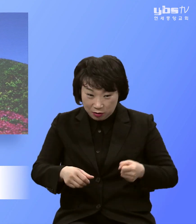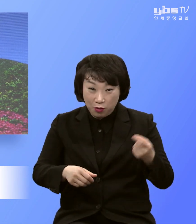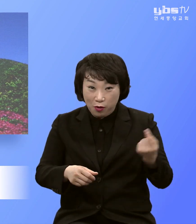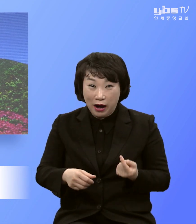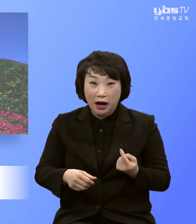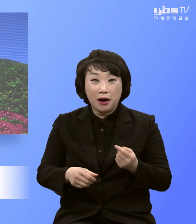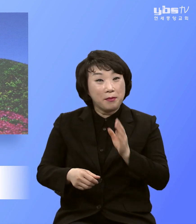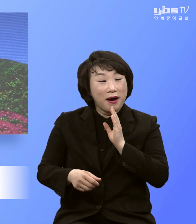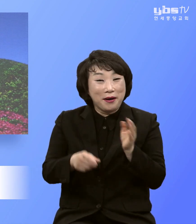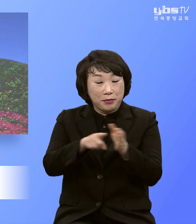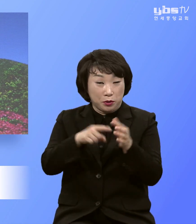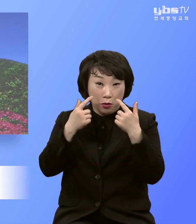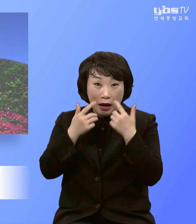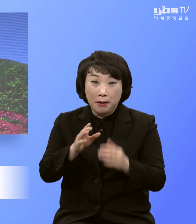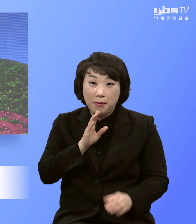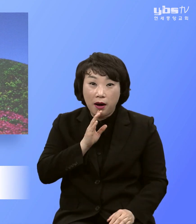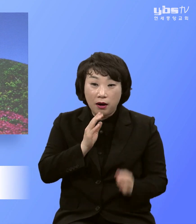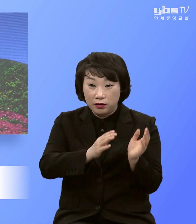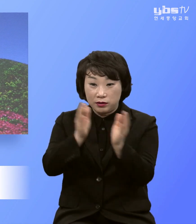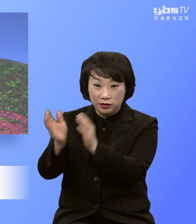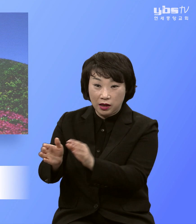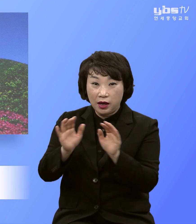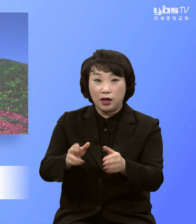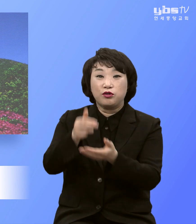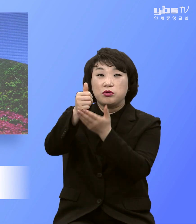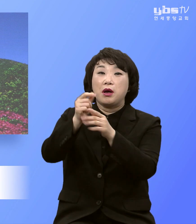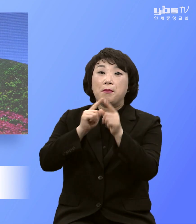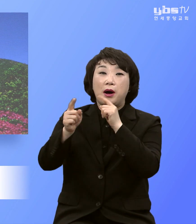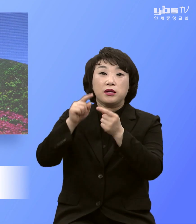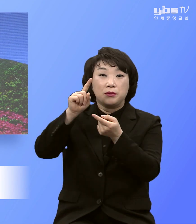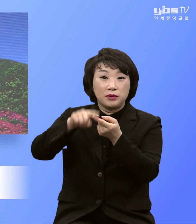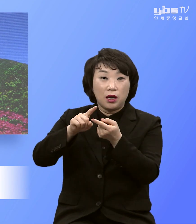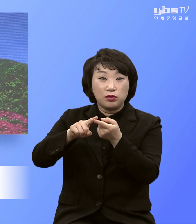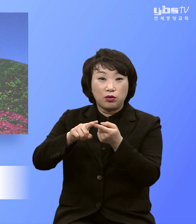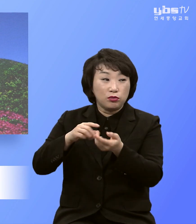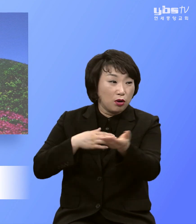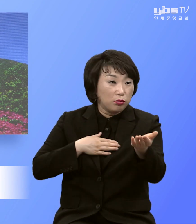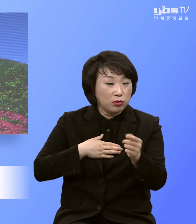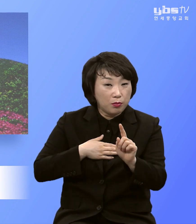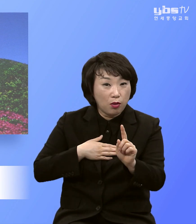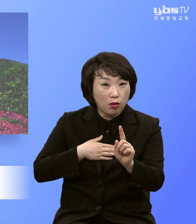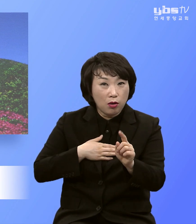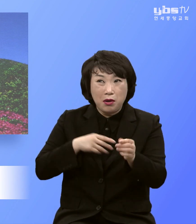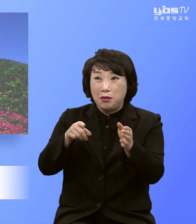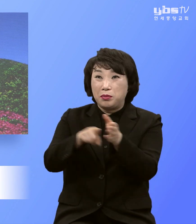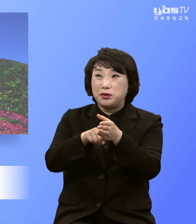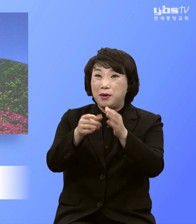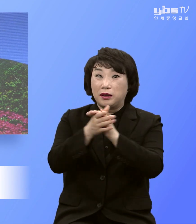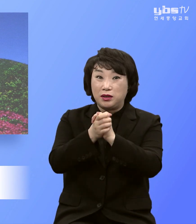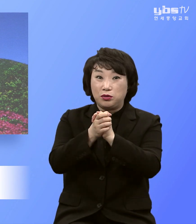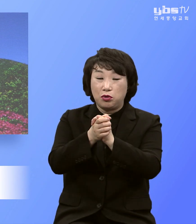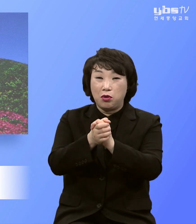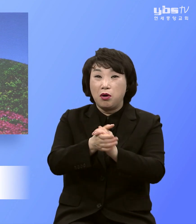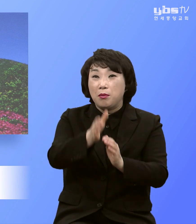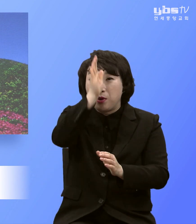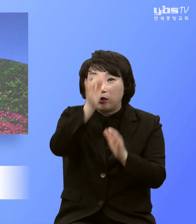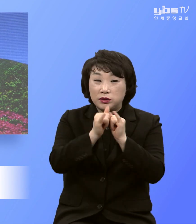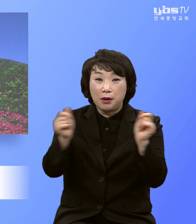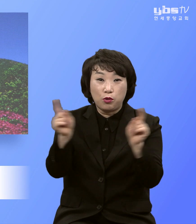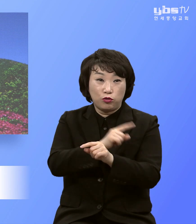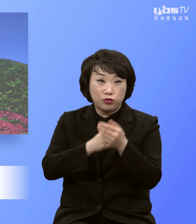믿음이 확실한데, 주님이 하신 말씀에 대해서는 믿음의 기도는 병든